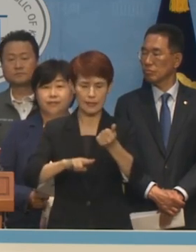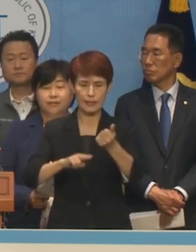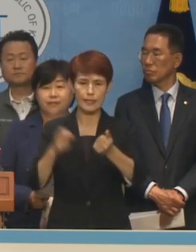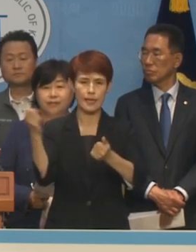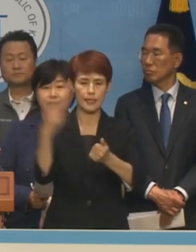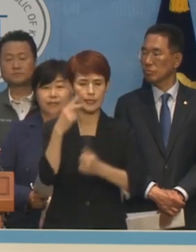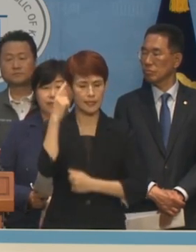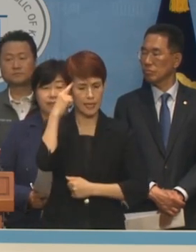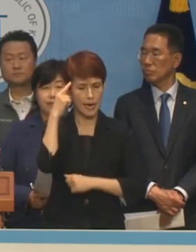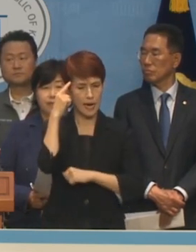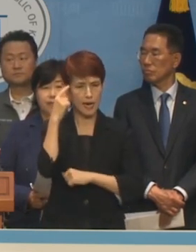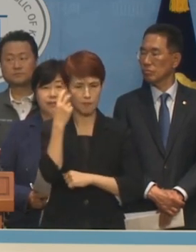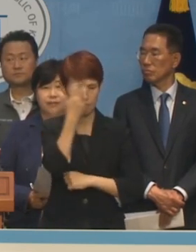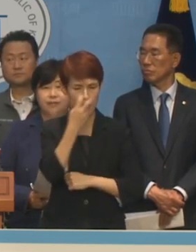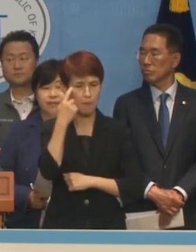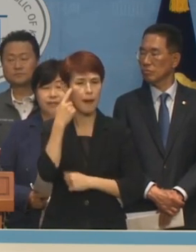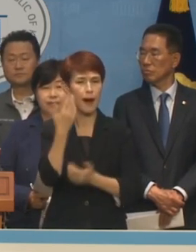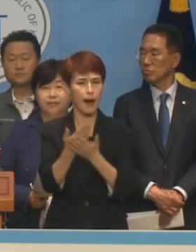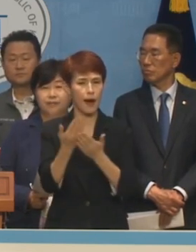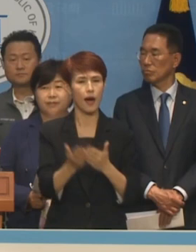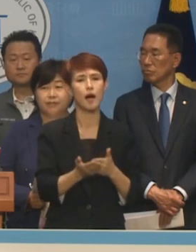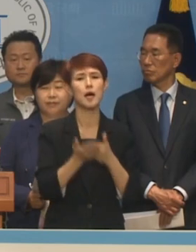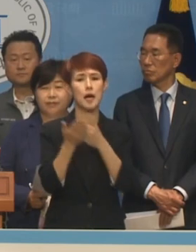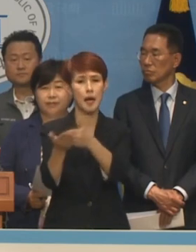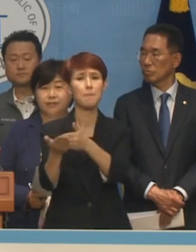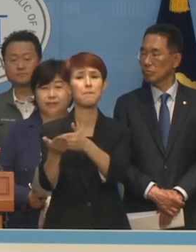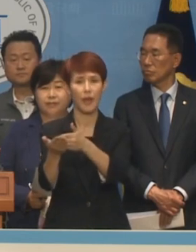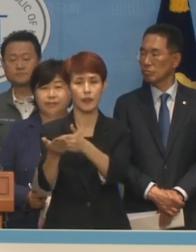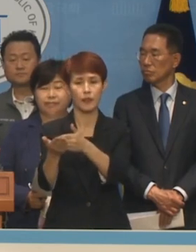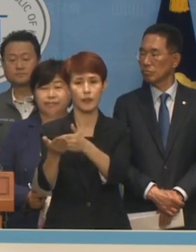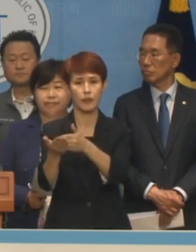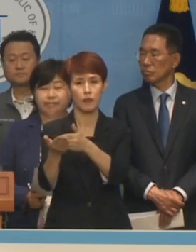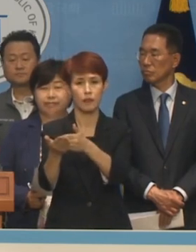재검토해야 한다는 의견을 명백히 밝혔다.